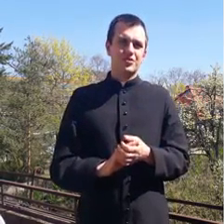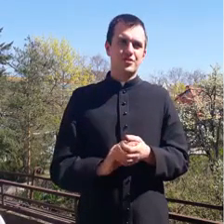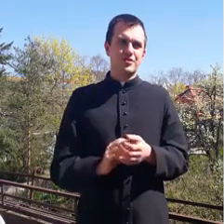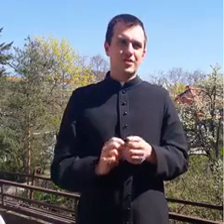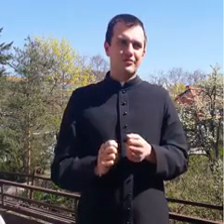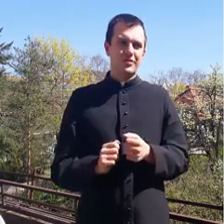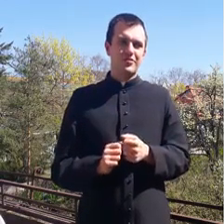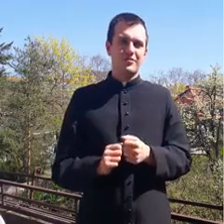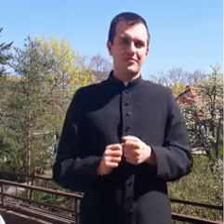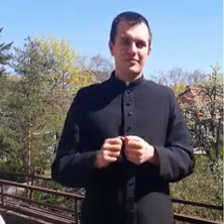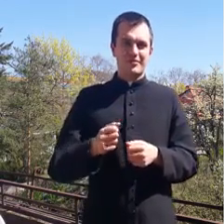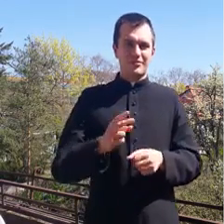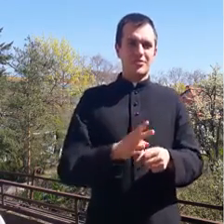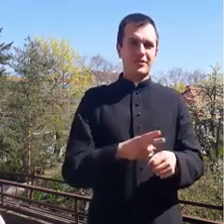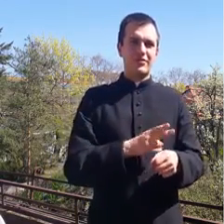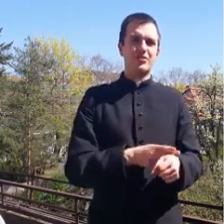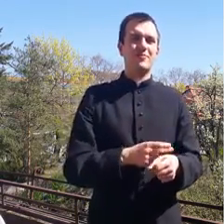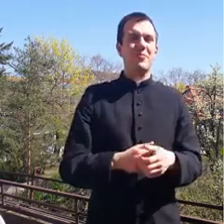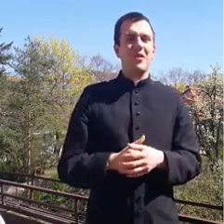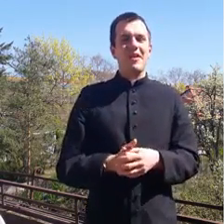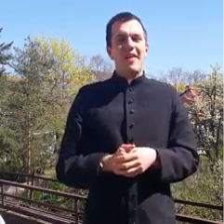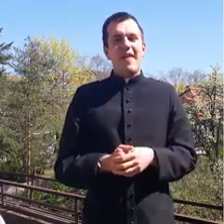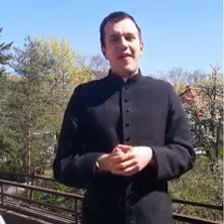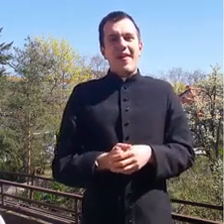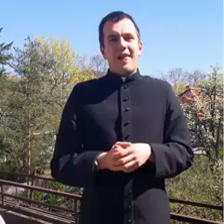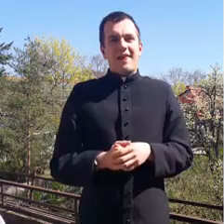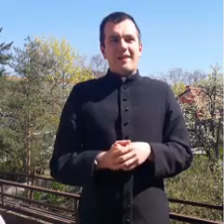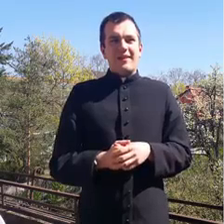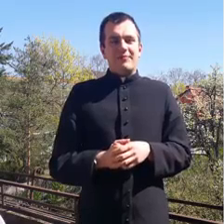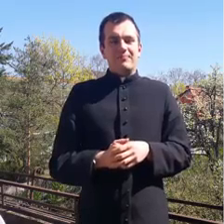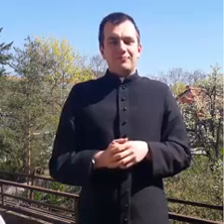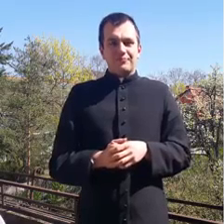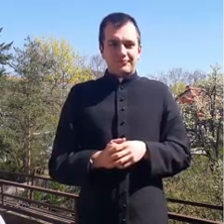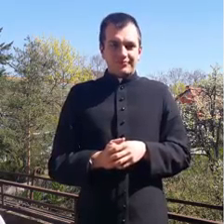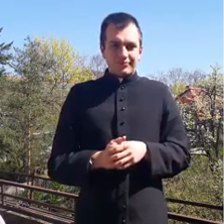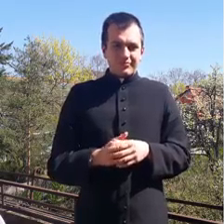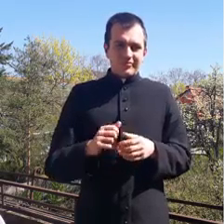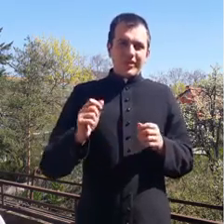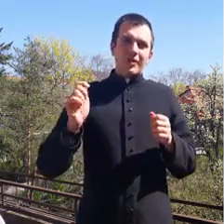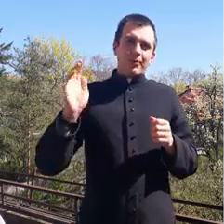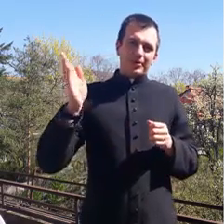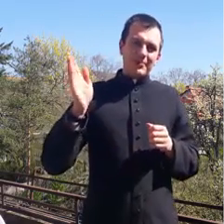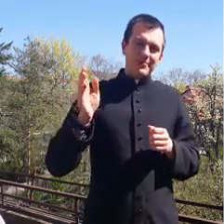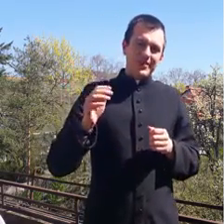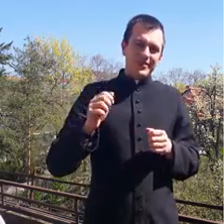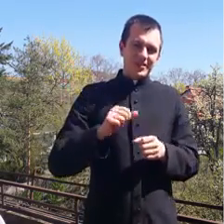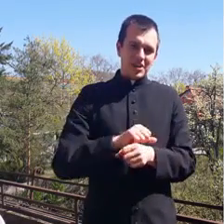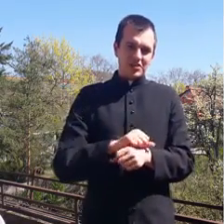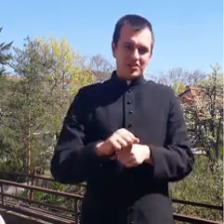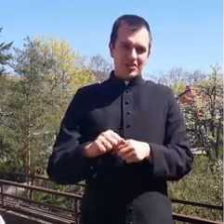czerwiec czerwiec jak kamień potem jest